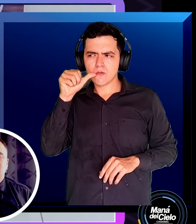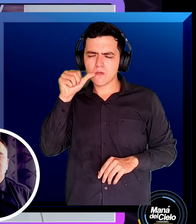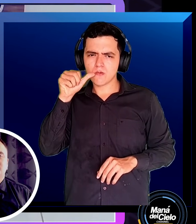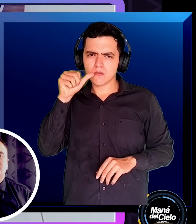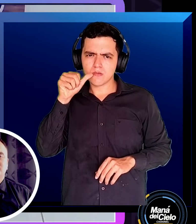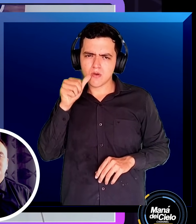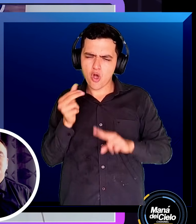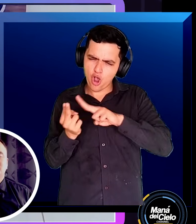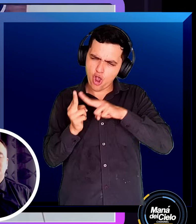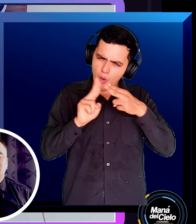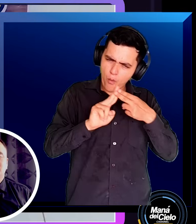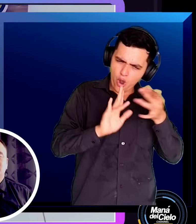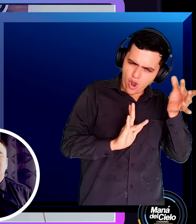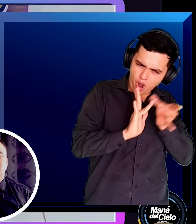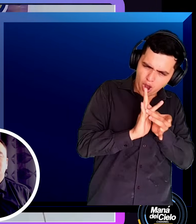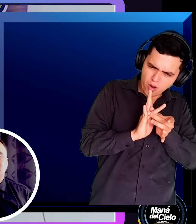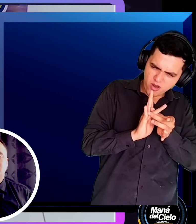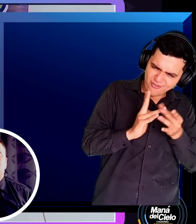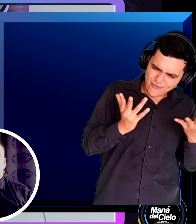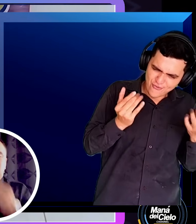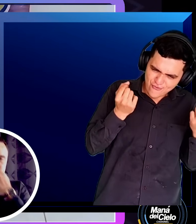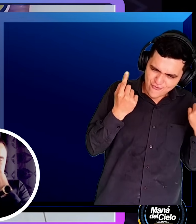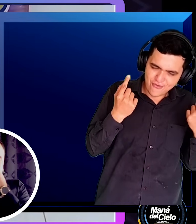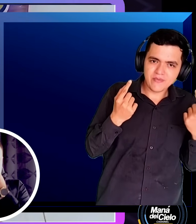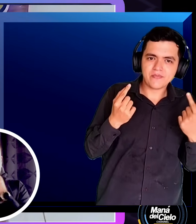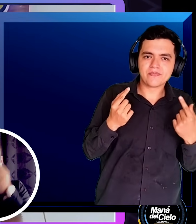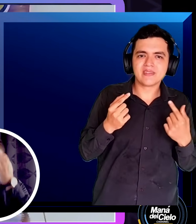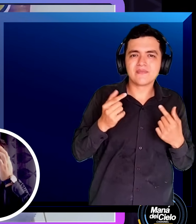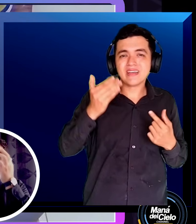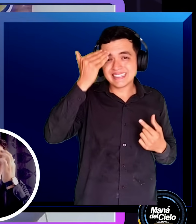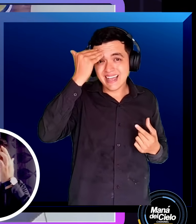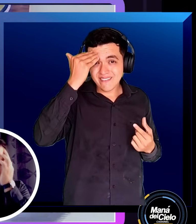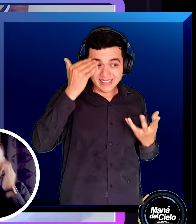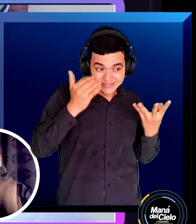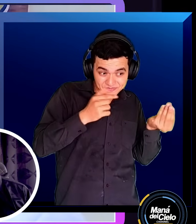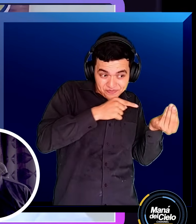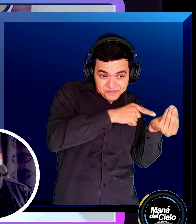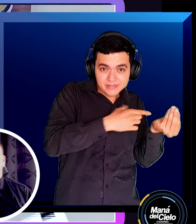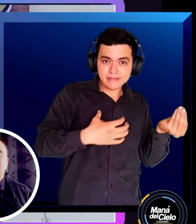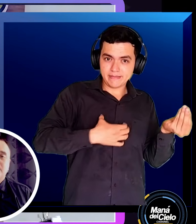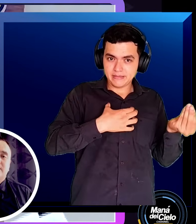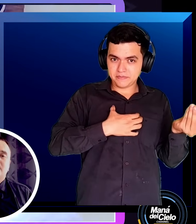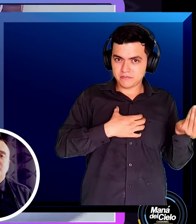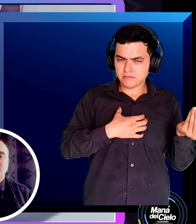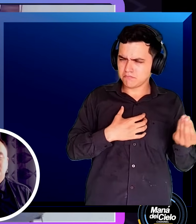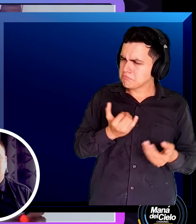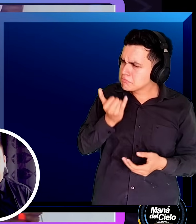Entonces hay ayuno, hay boda, hay luto, hay como una mezcla de cosas.